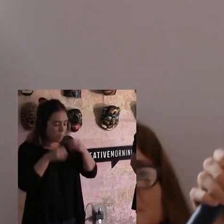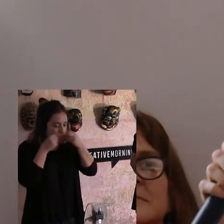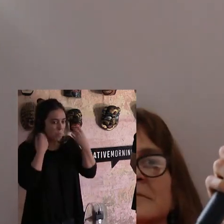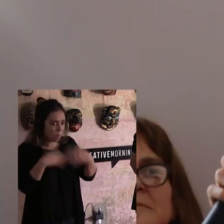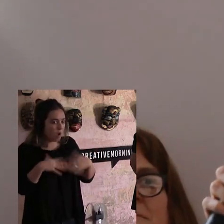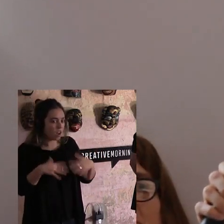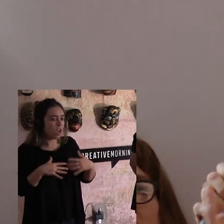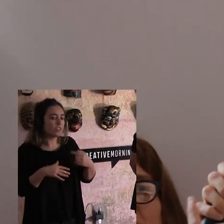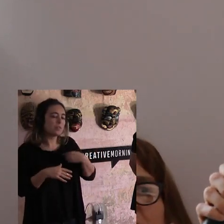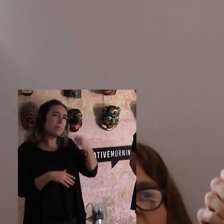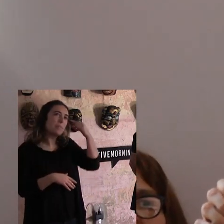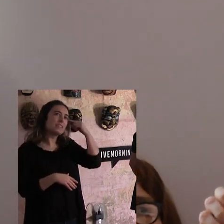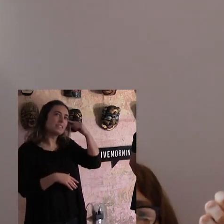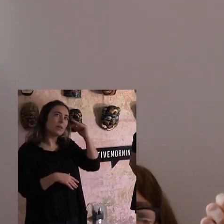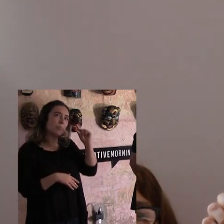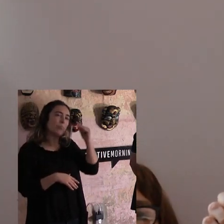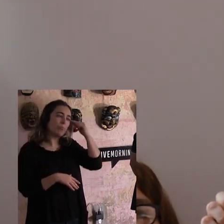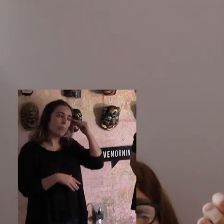Bueno, esto me hizo pensar un poco,